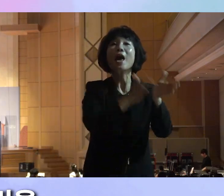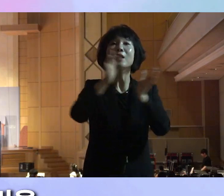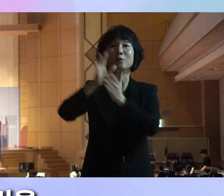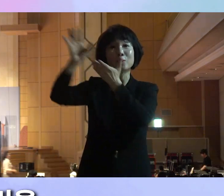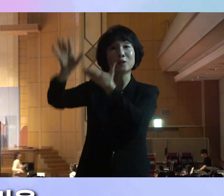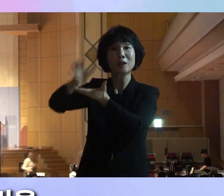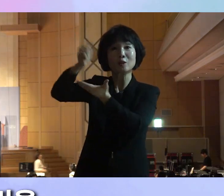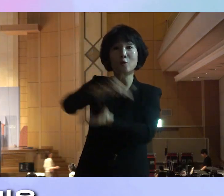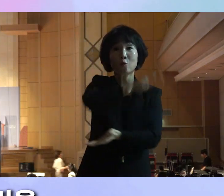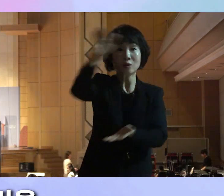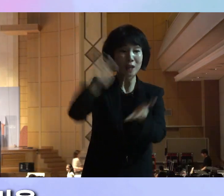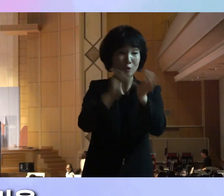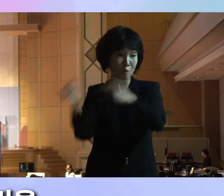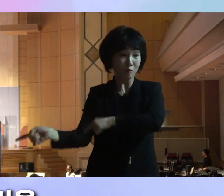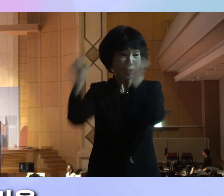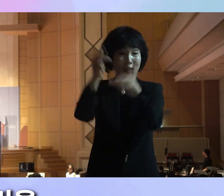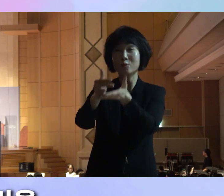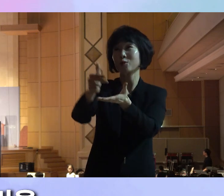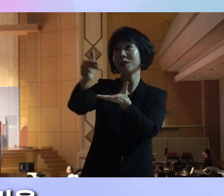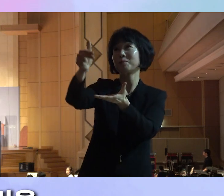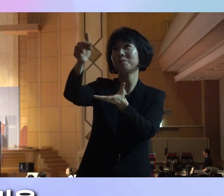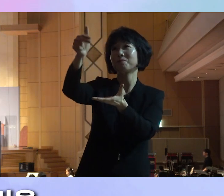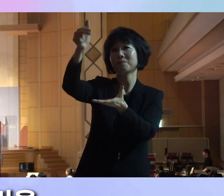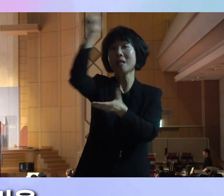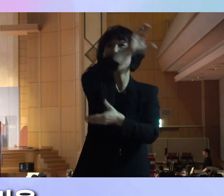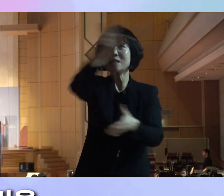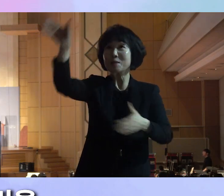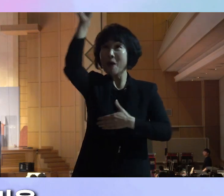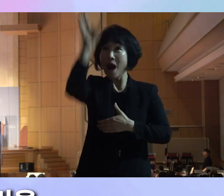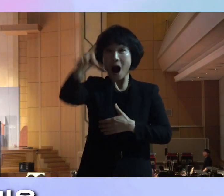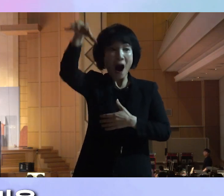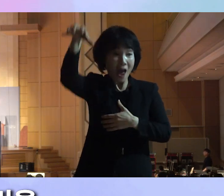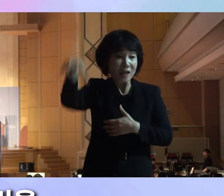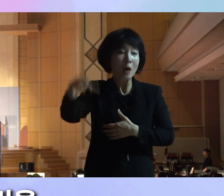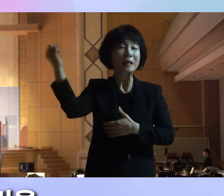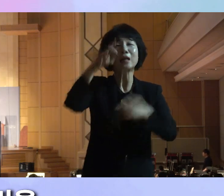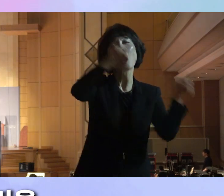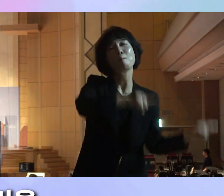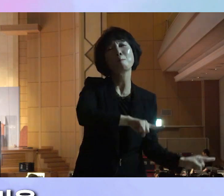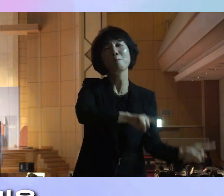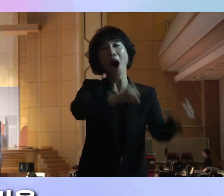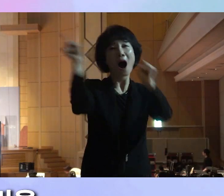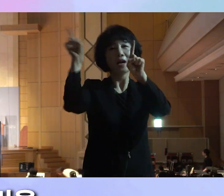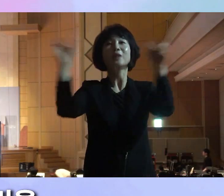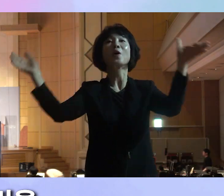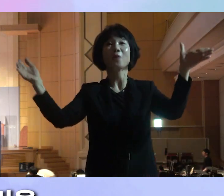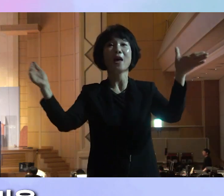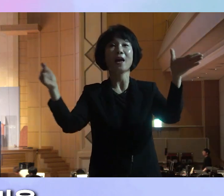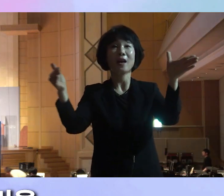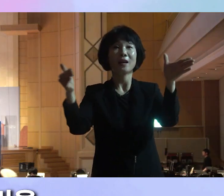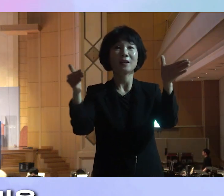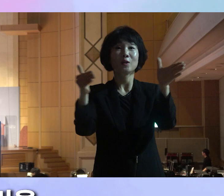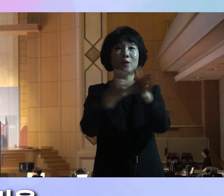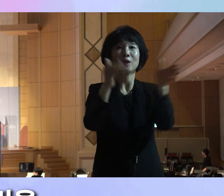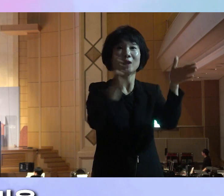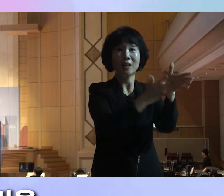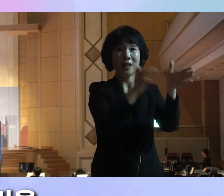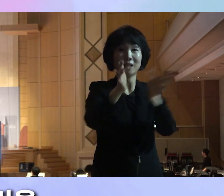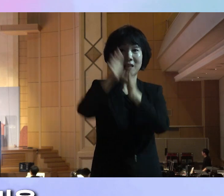예수 부활하신 주님 십자가에서 다시 사신 예수